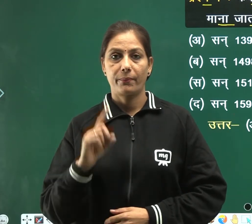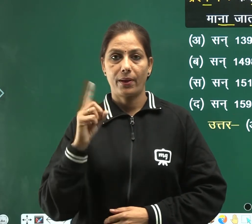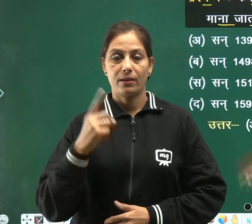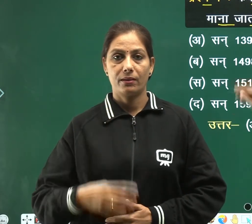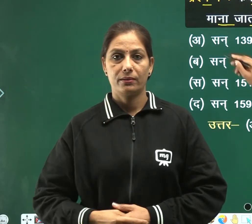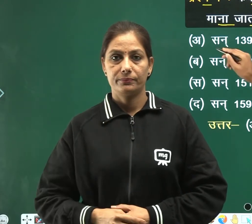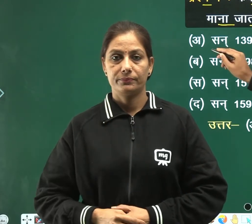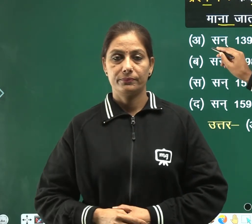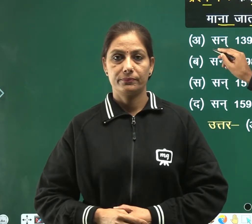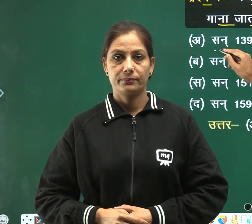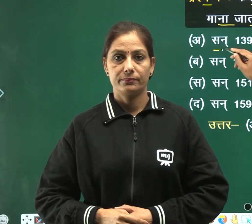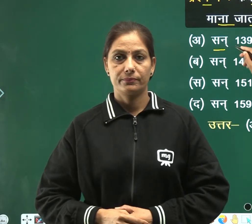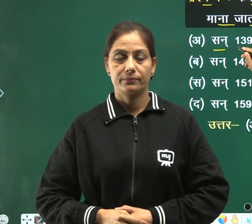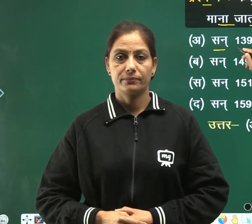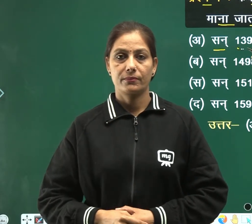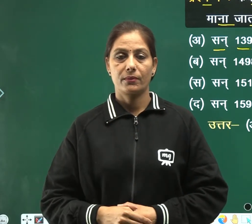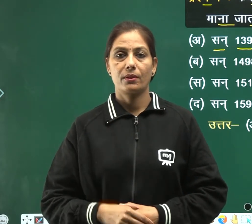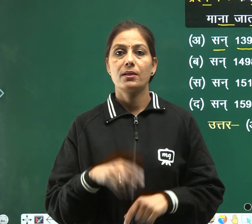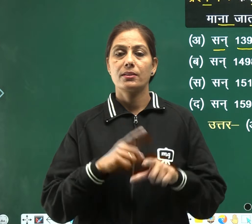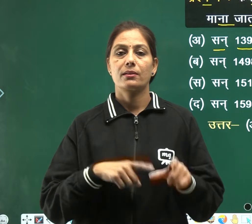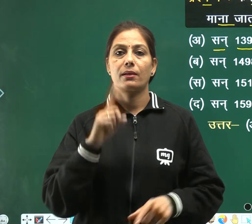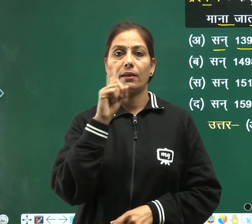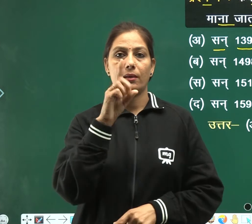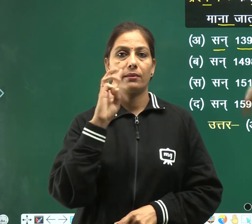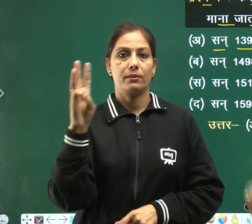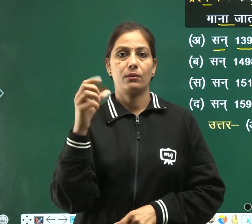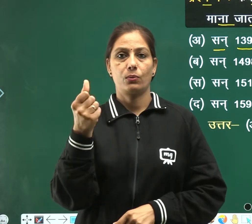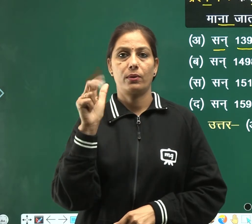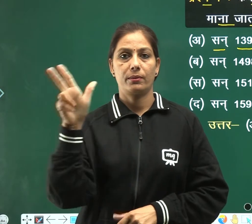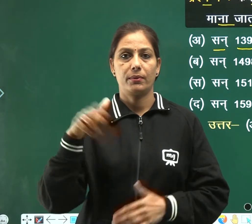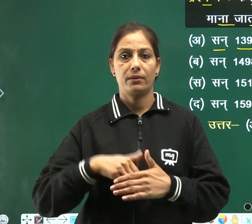पहला, सन 1398 में।